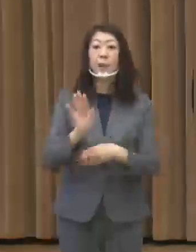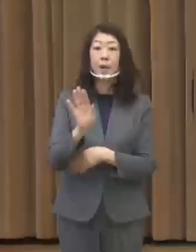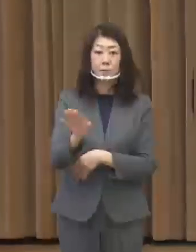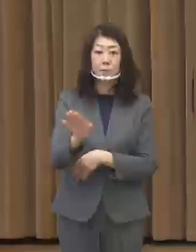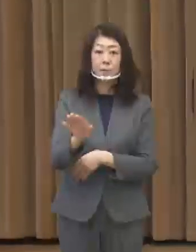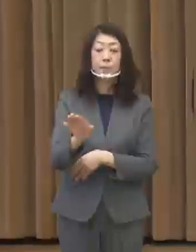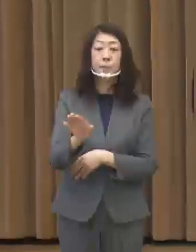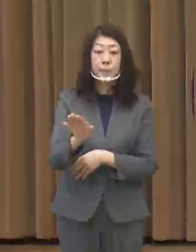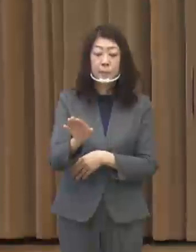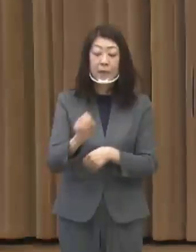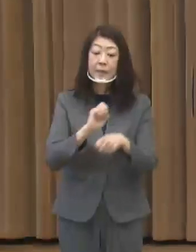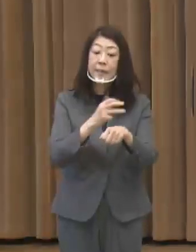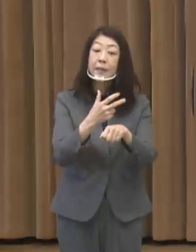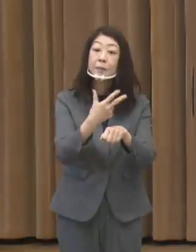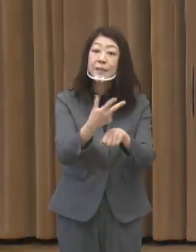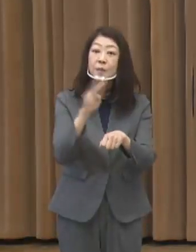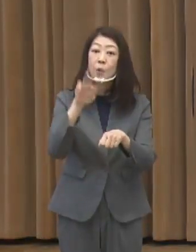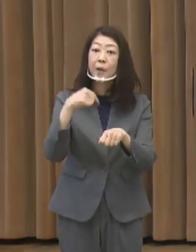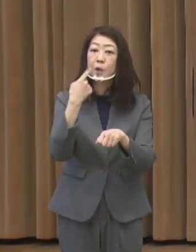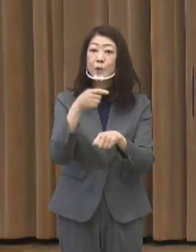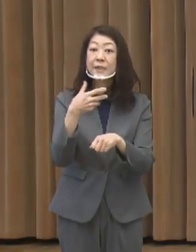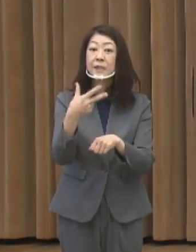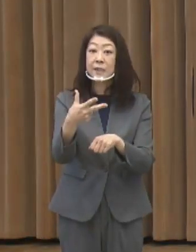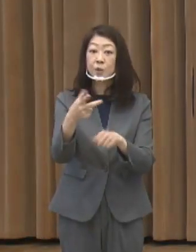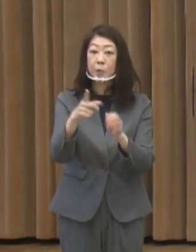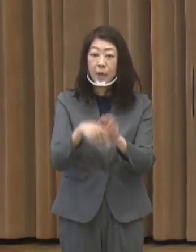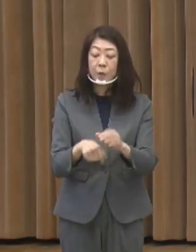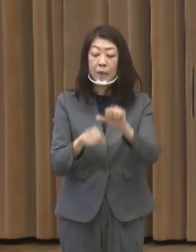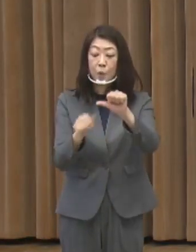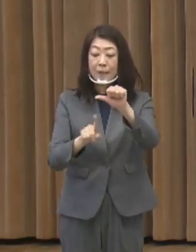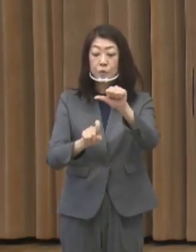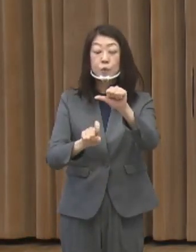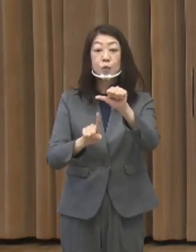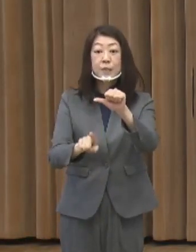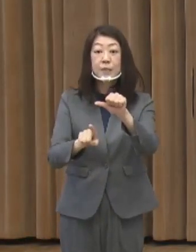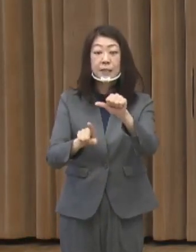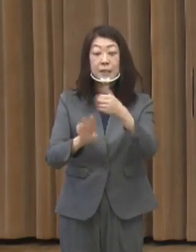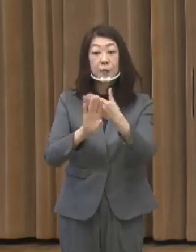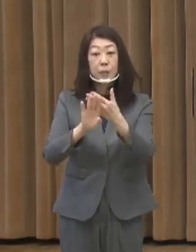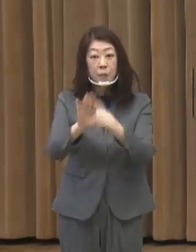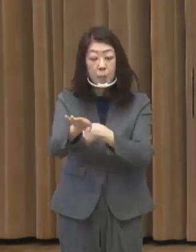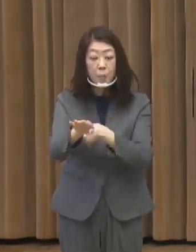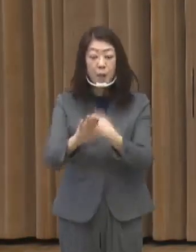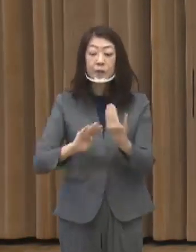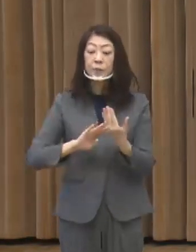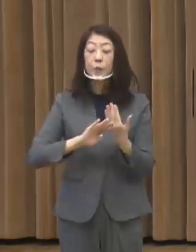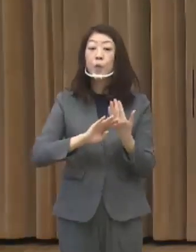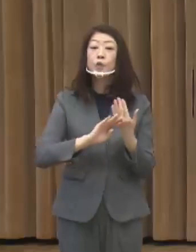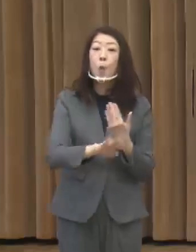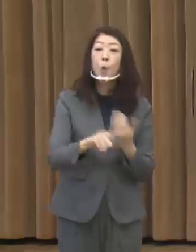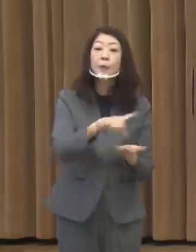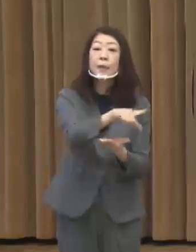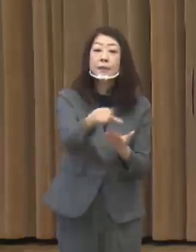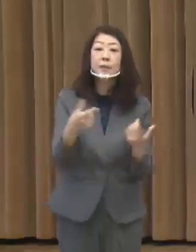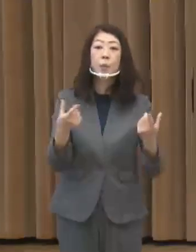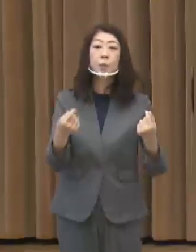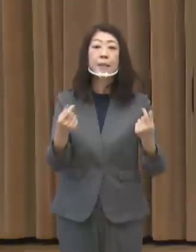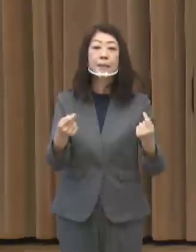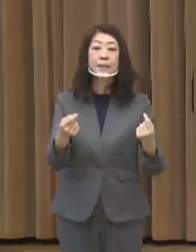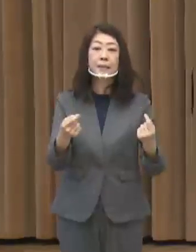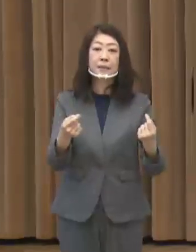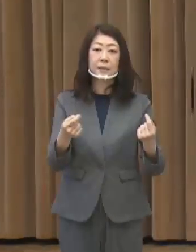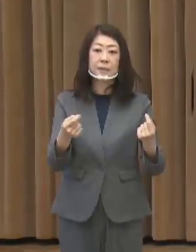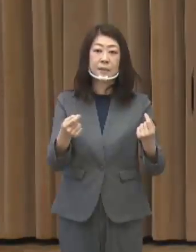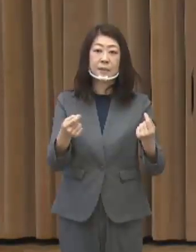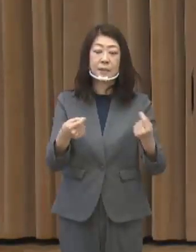お、さいたま市と川口市は5月12日以降はこの下の その他の地域と同じ地